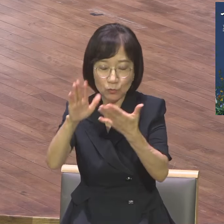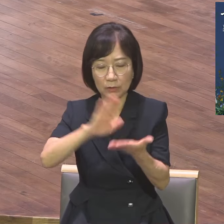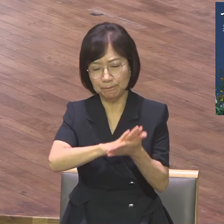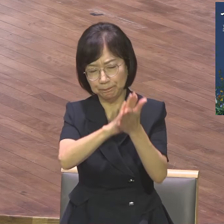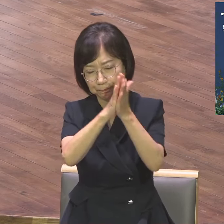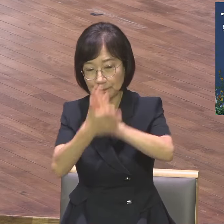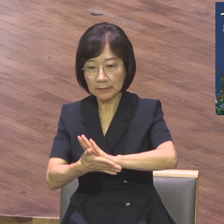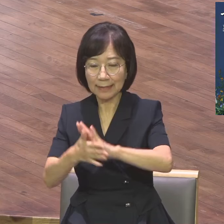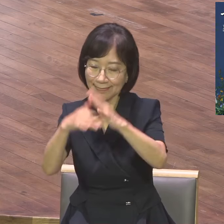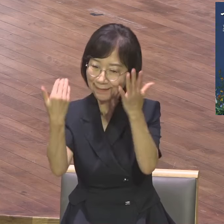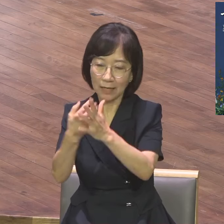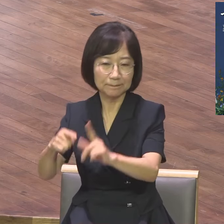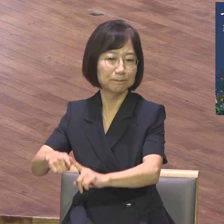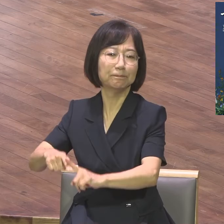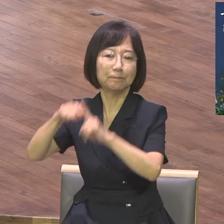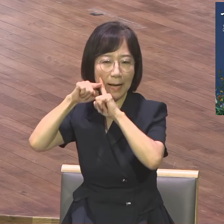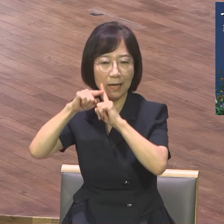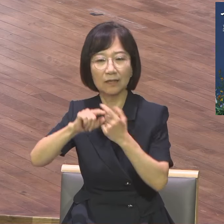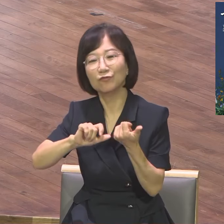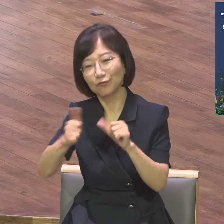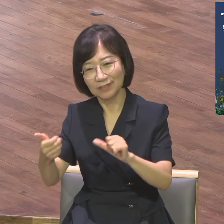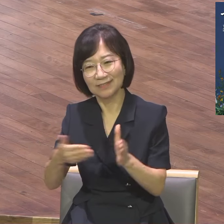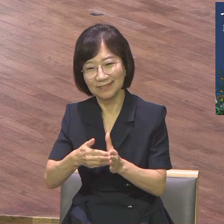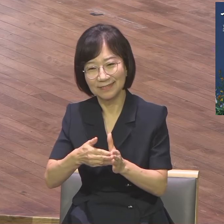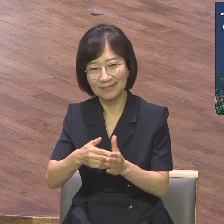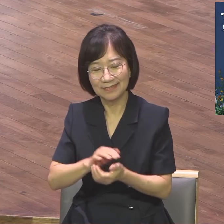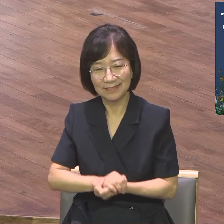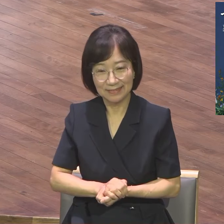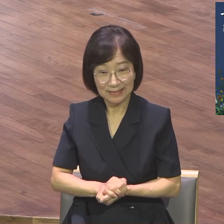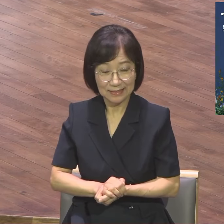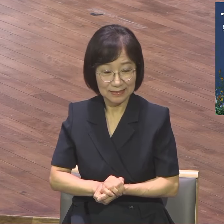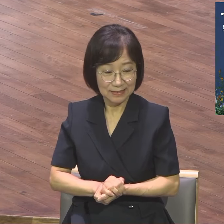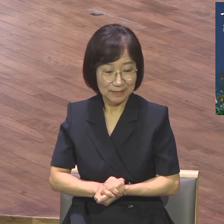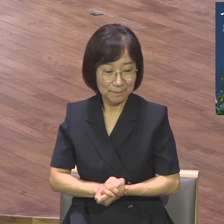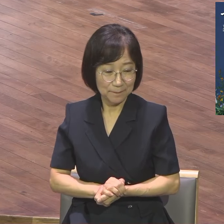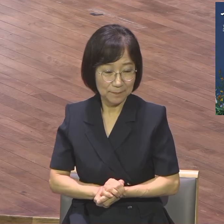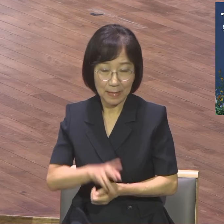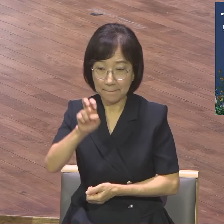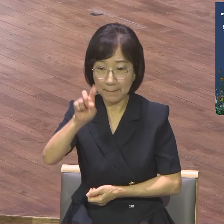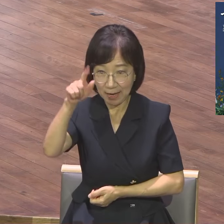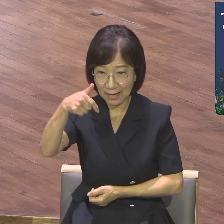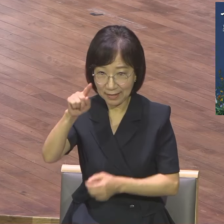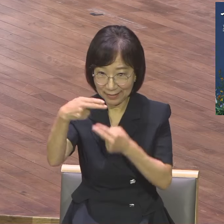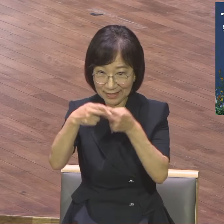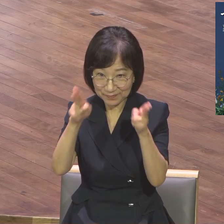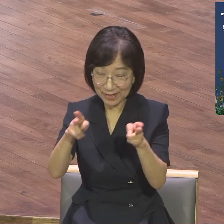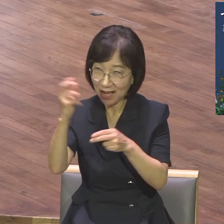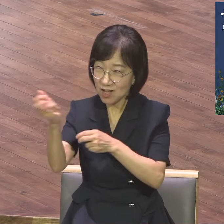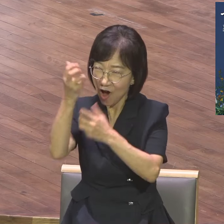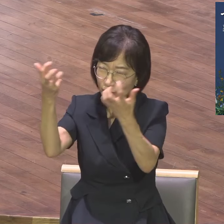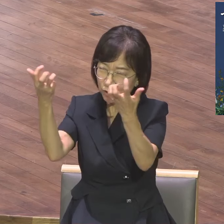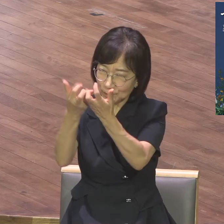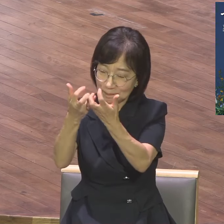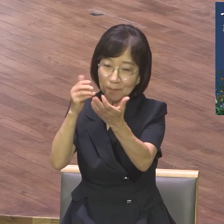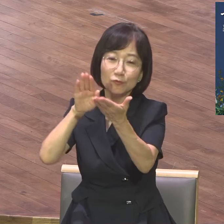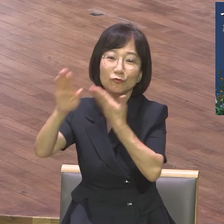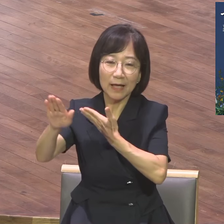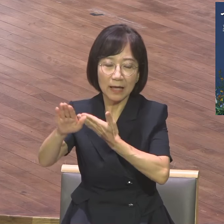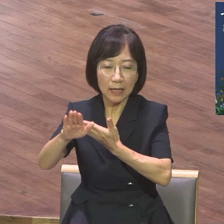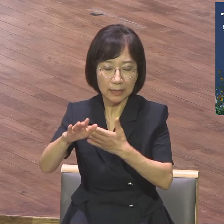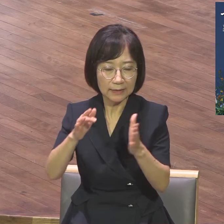순교했습니다. 하나같이 그 이후로는 마가다락방에 성령 임한 이후로는 배신자 하나도 없어요. 전부 다